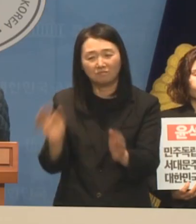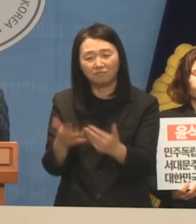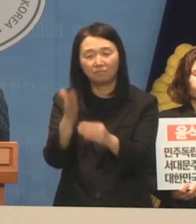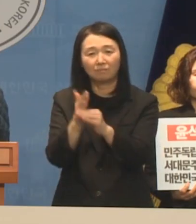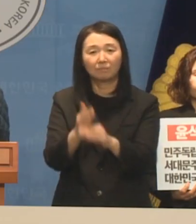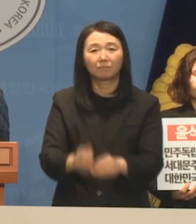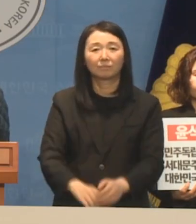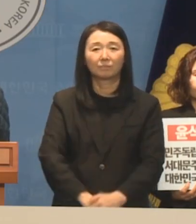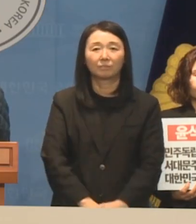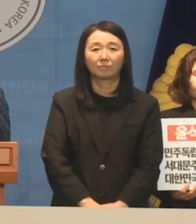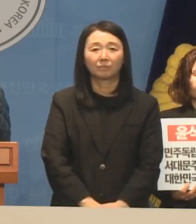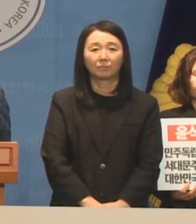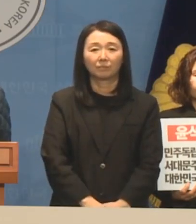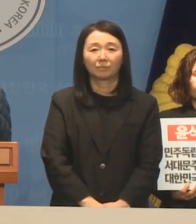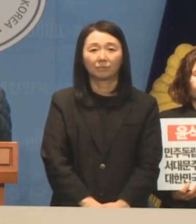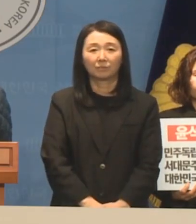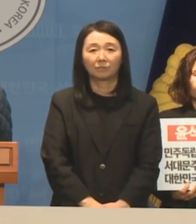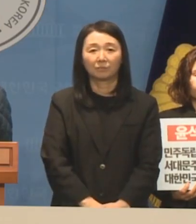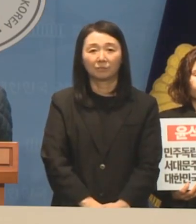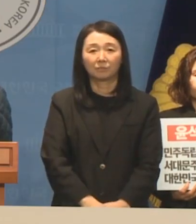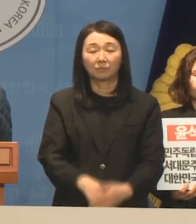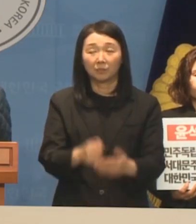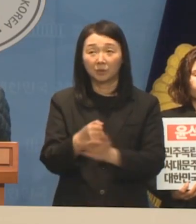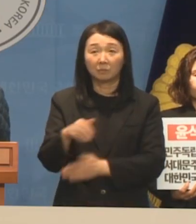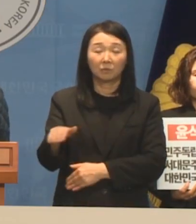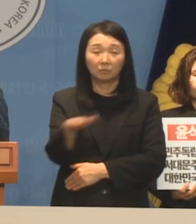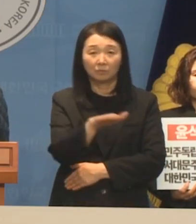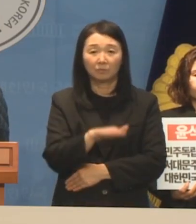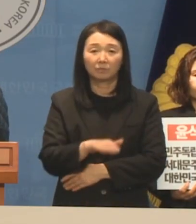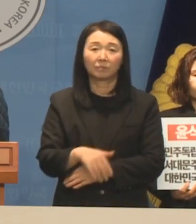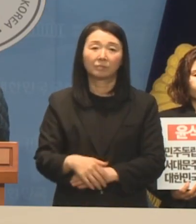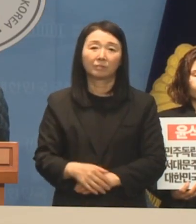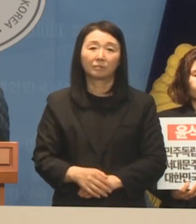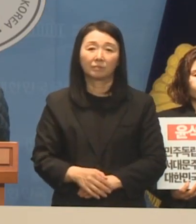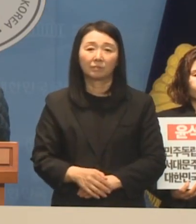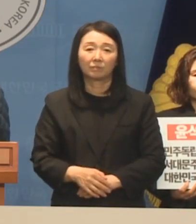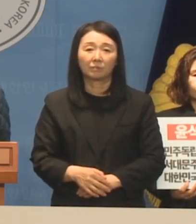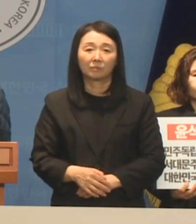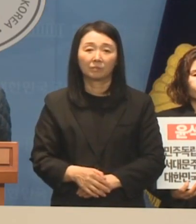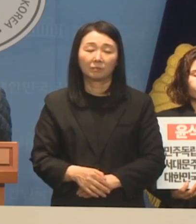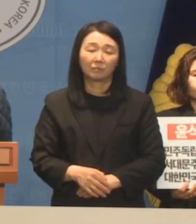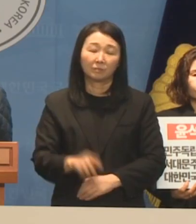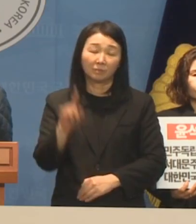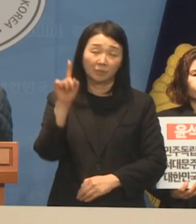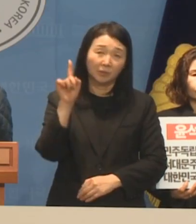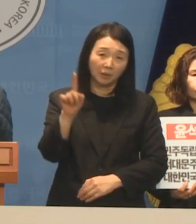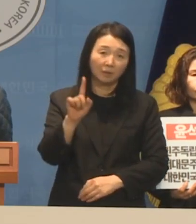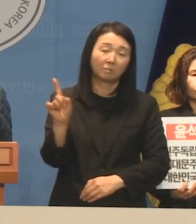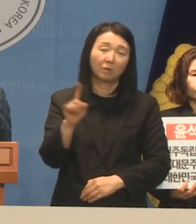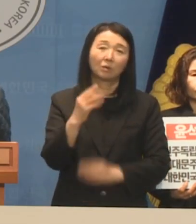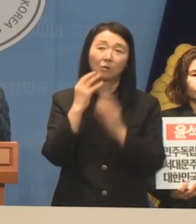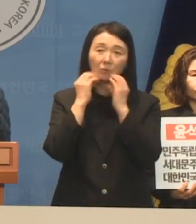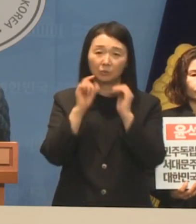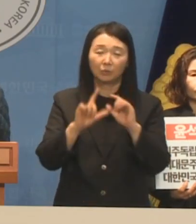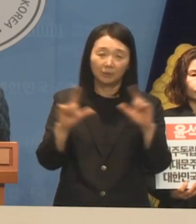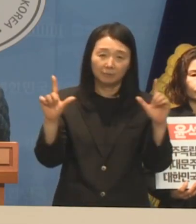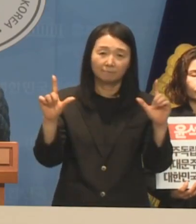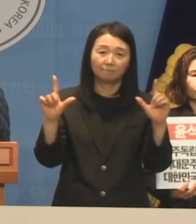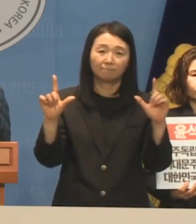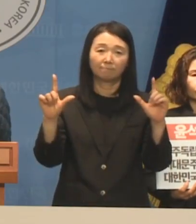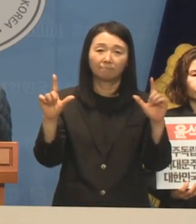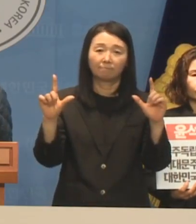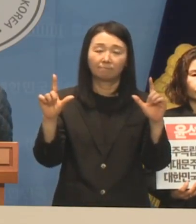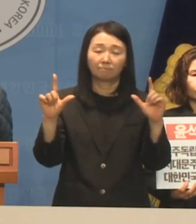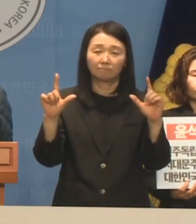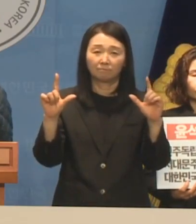있습니다. 그래서 우리는 더더욱 내일 토요일